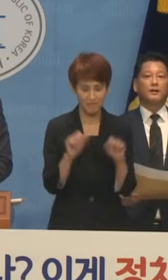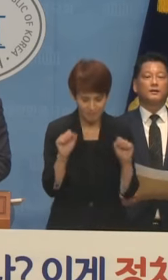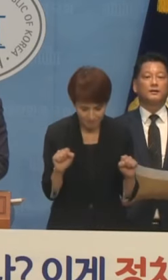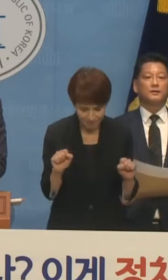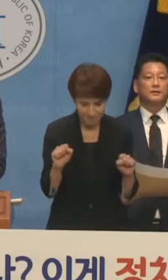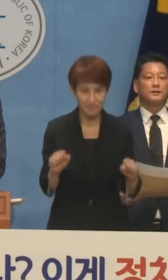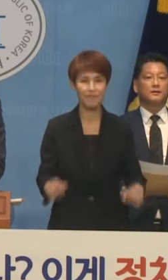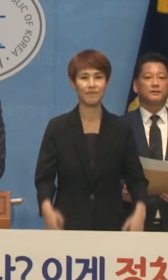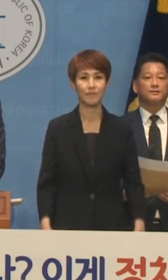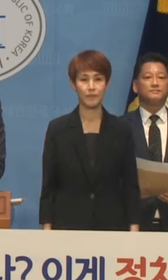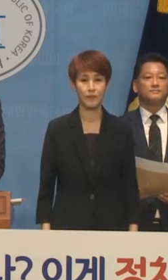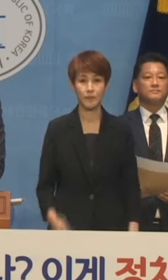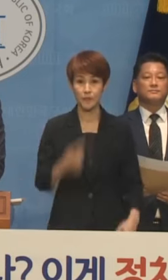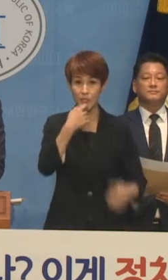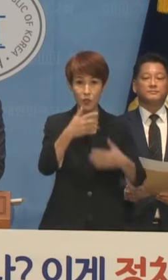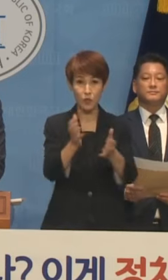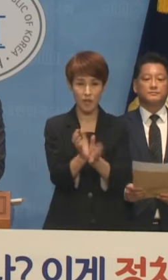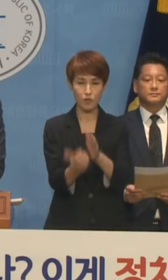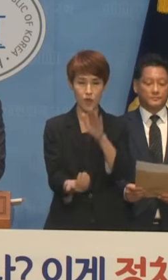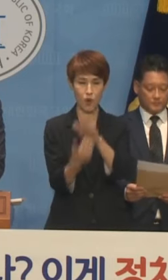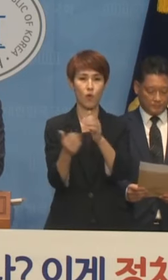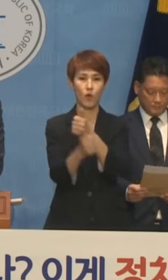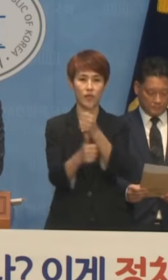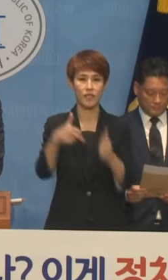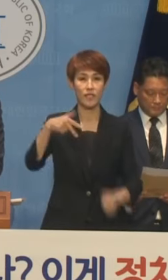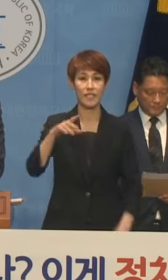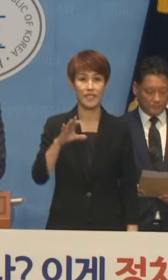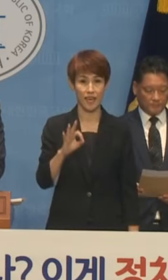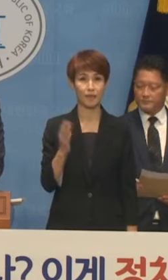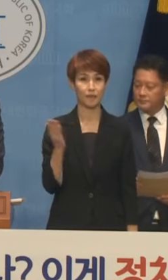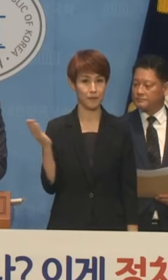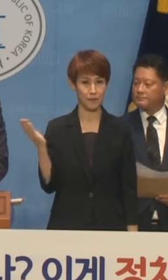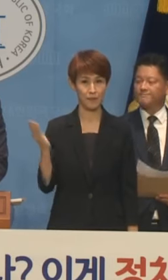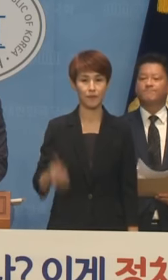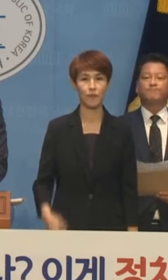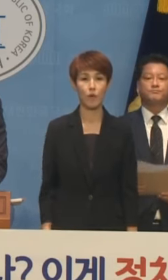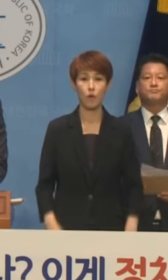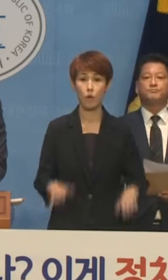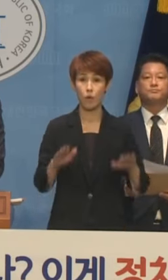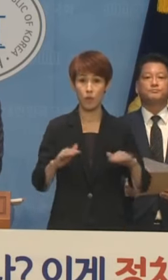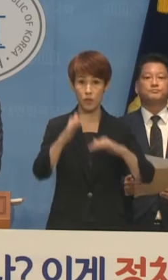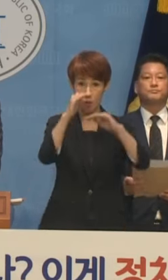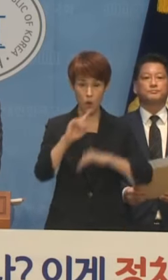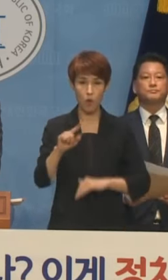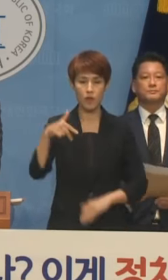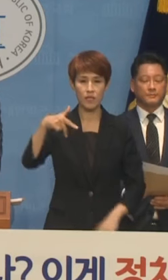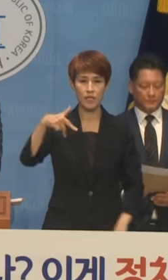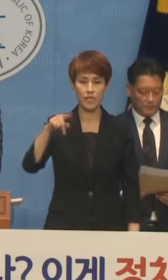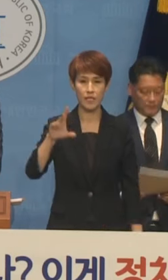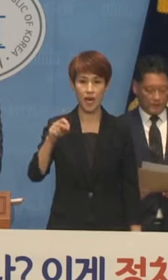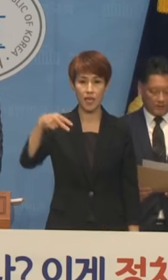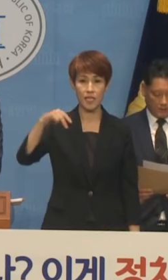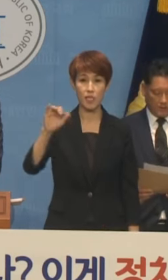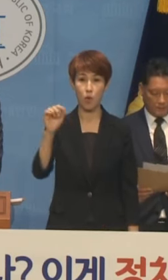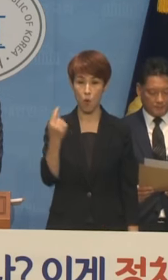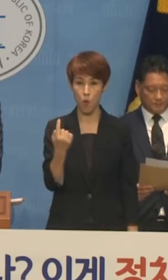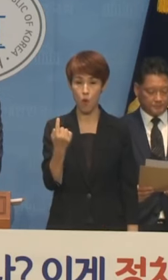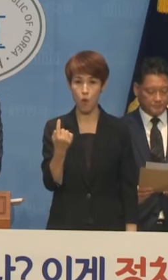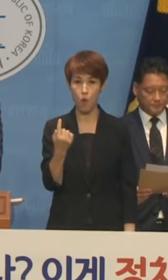안녕하십니까? 더불어민주당 최고위원 장경태 의원입니다. 오늘은 장시호 녹취록에 등장하는